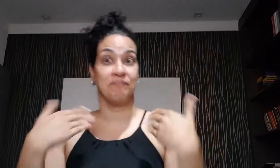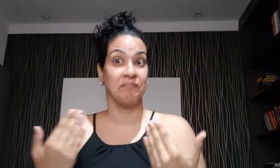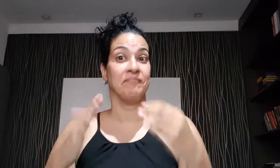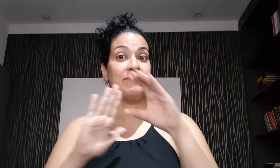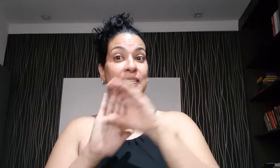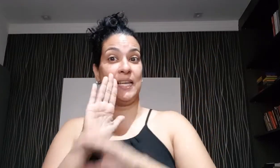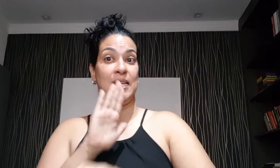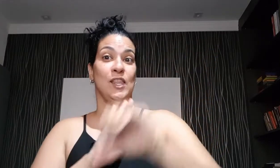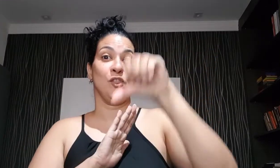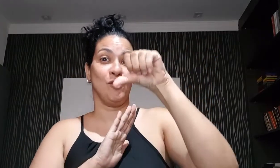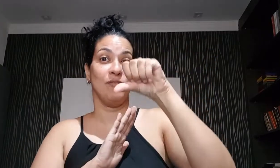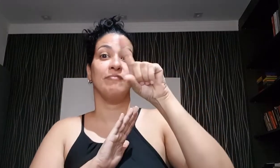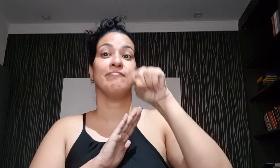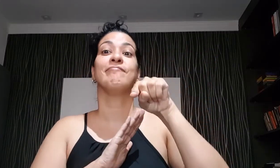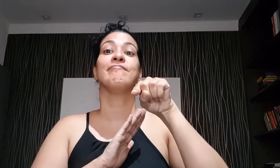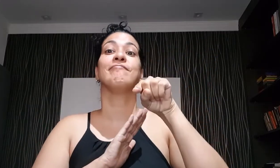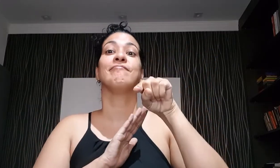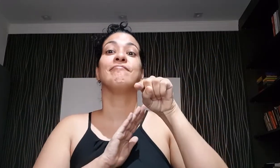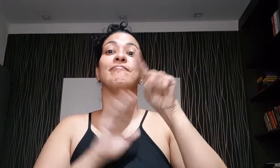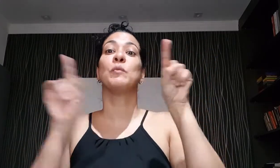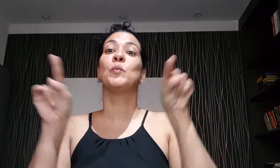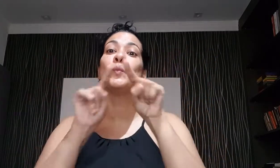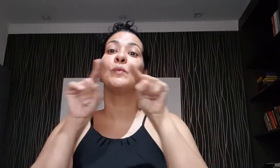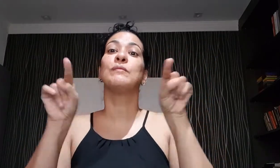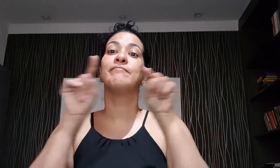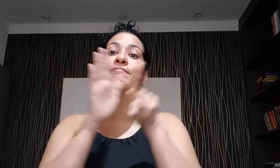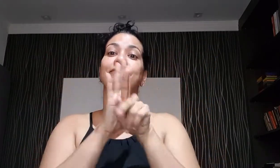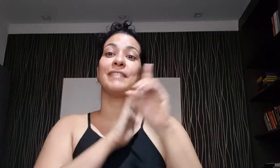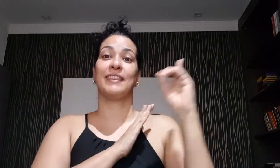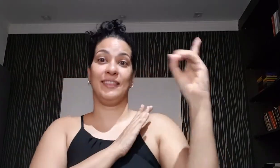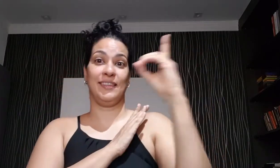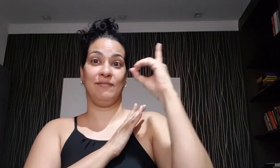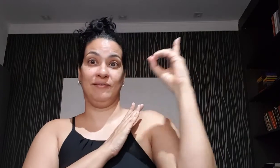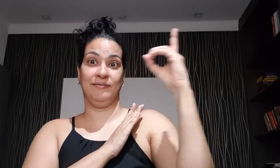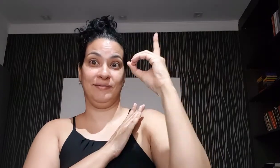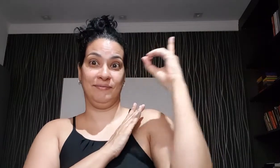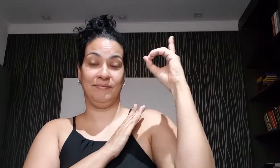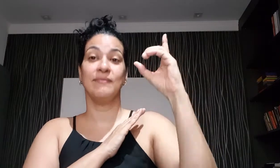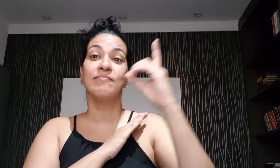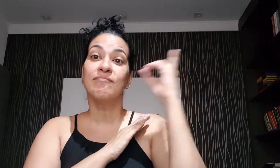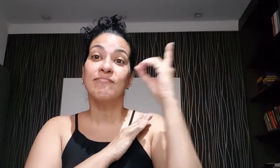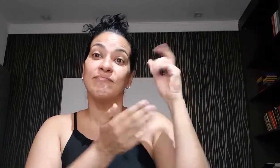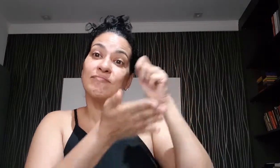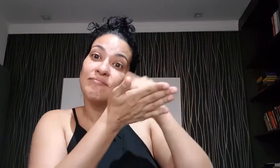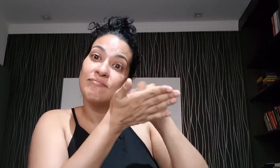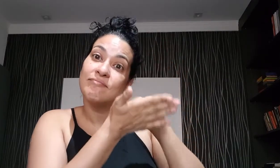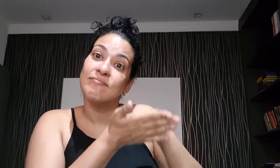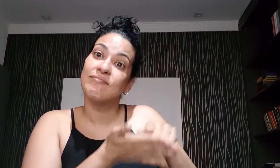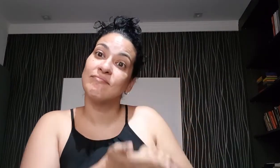esse salmo nos trazendo uma informação extremamente importante. Ele